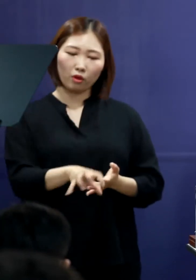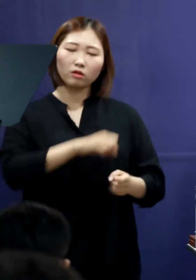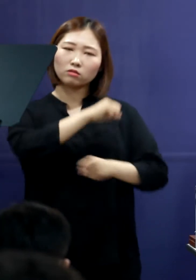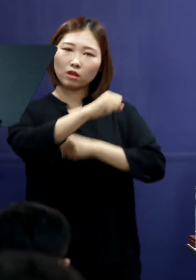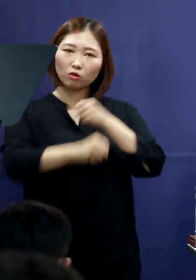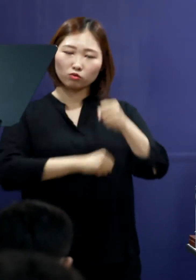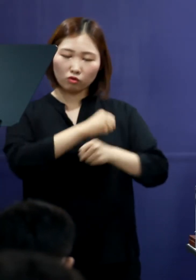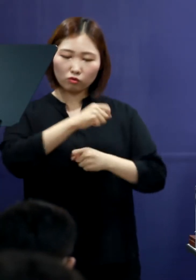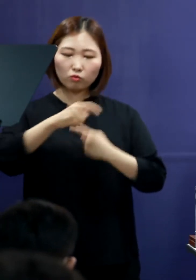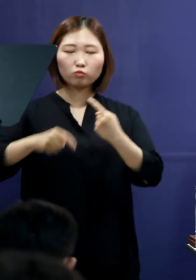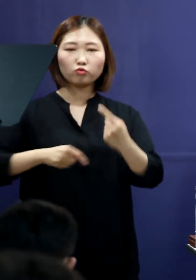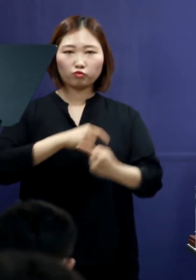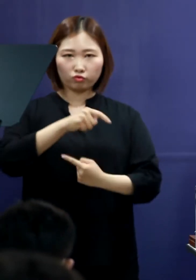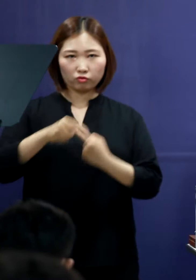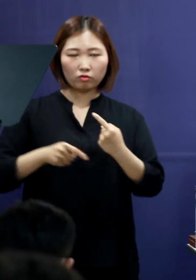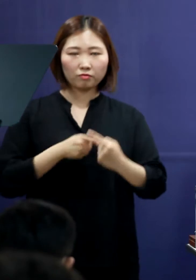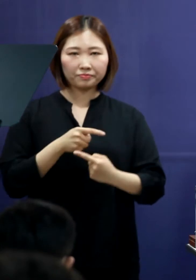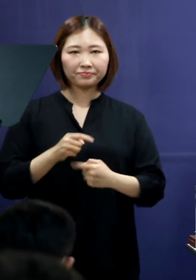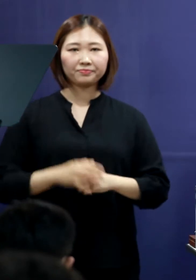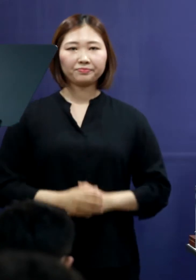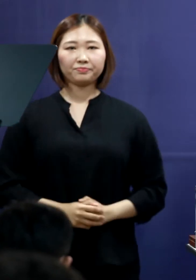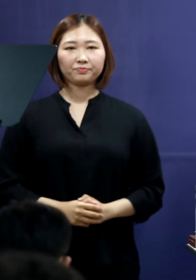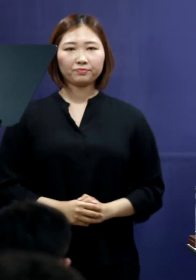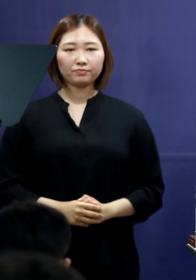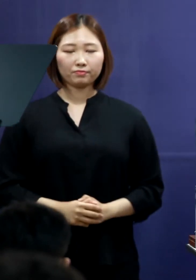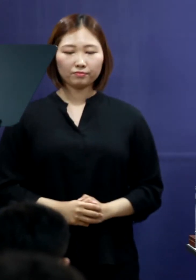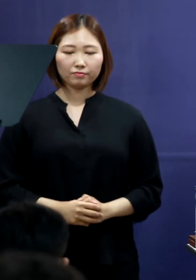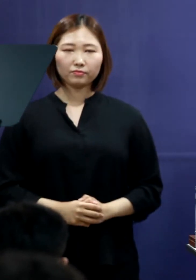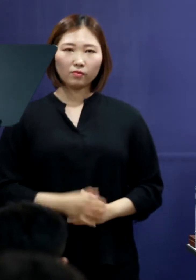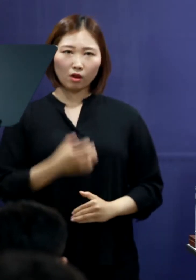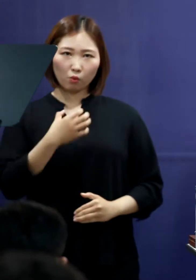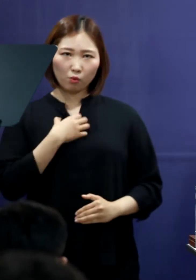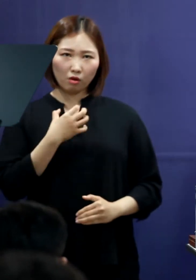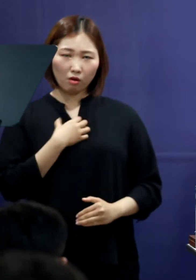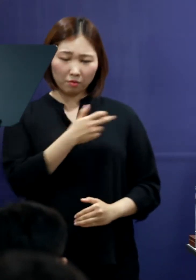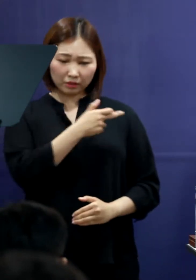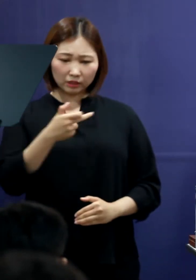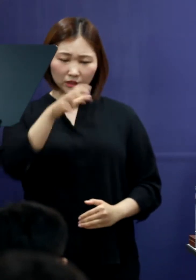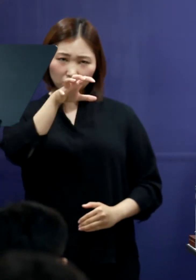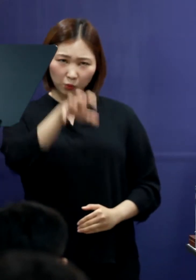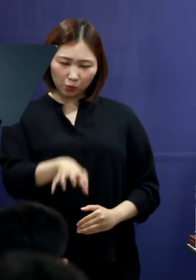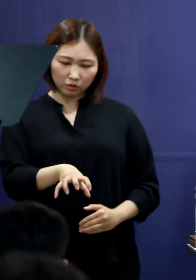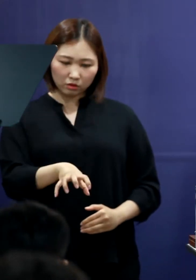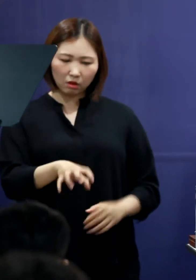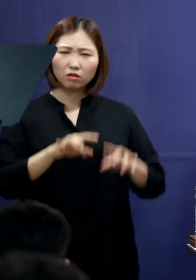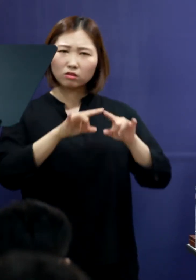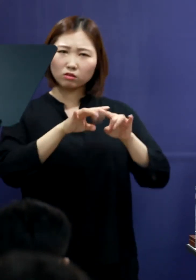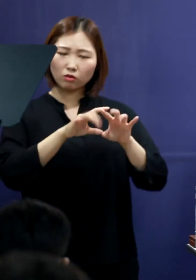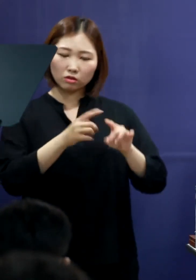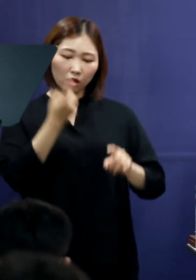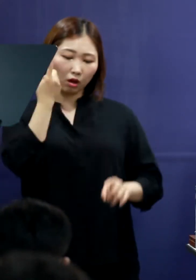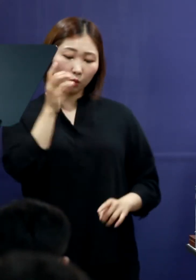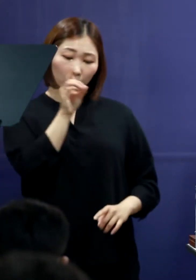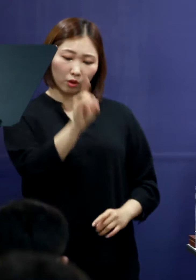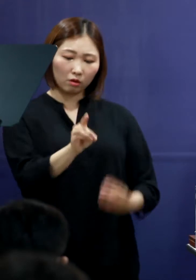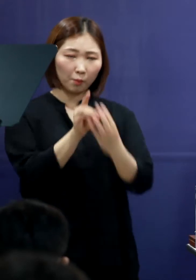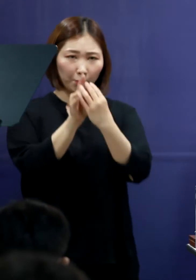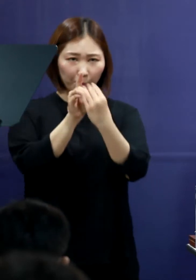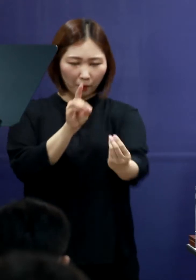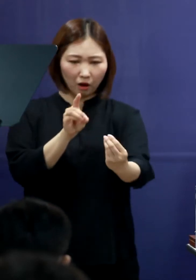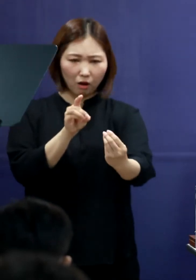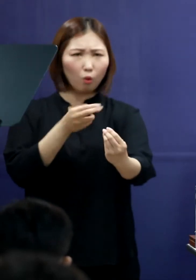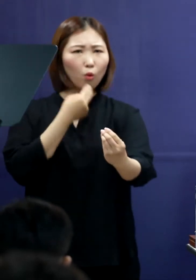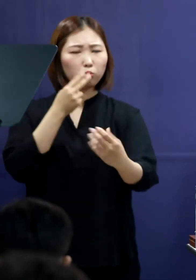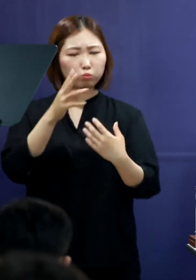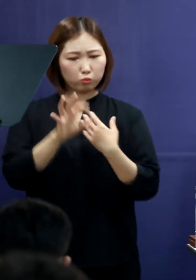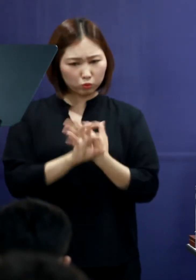자율적으로 운영하도록 하고 있습니다. 고위험 시설에서 전자 출입명부를 작성하지 않거나 명단을